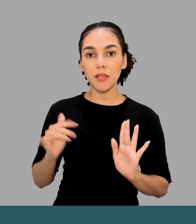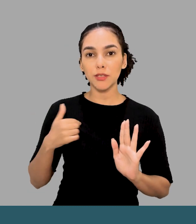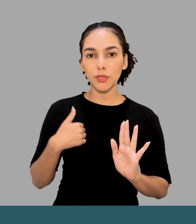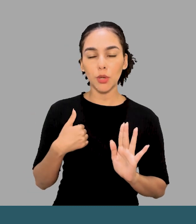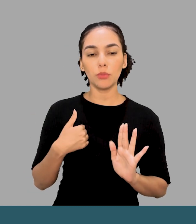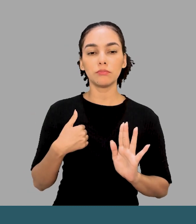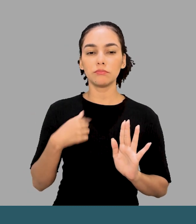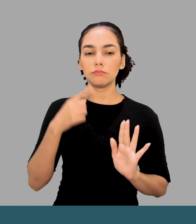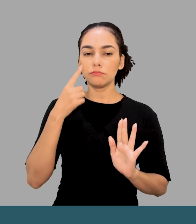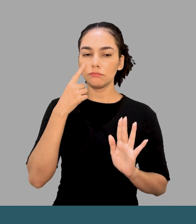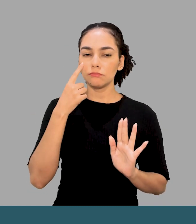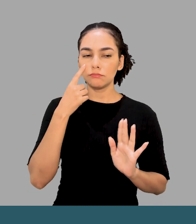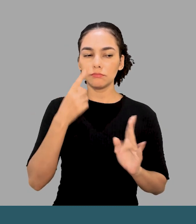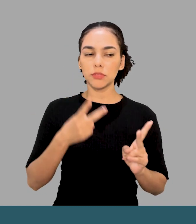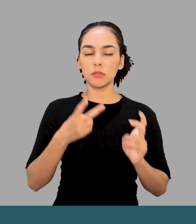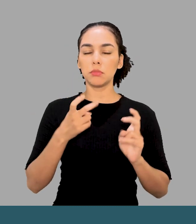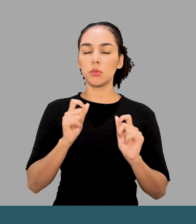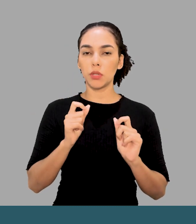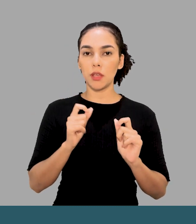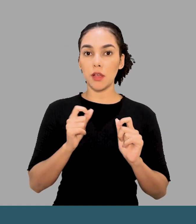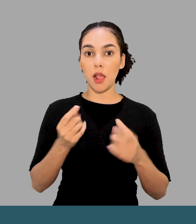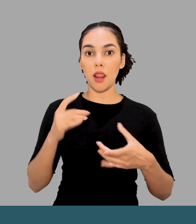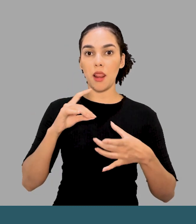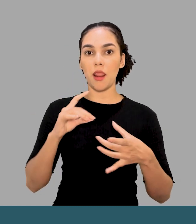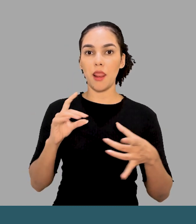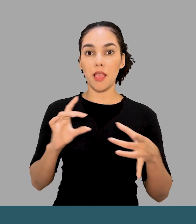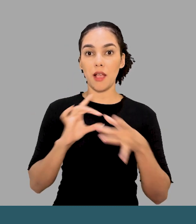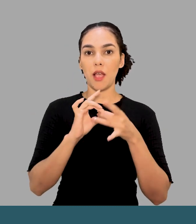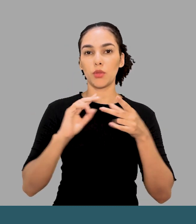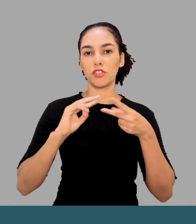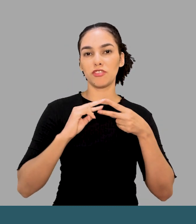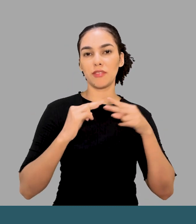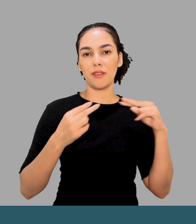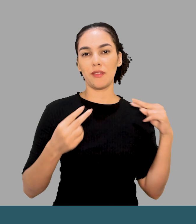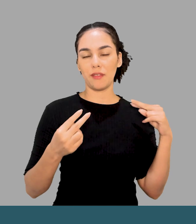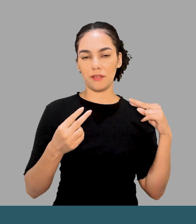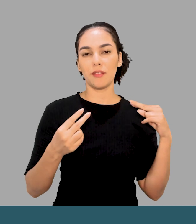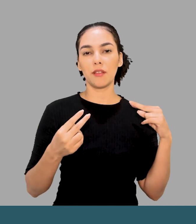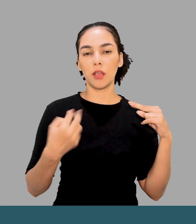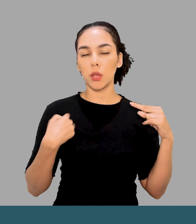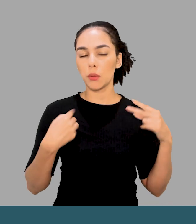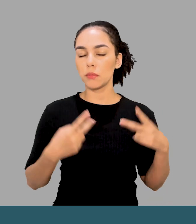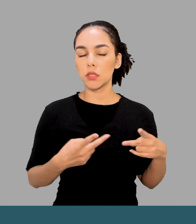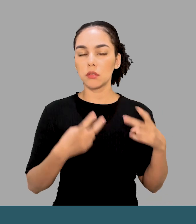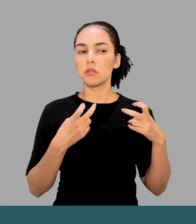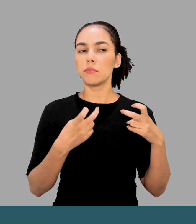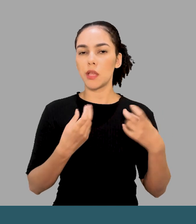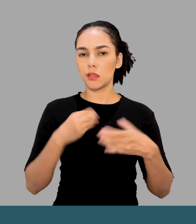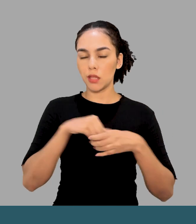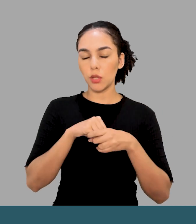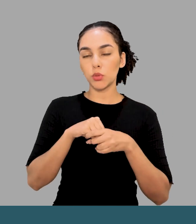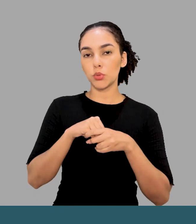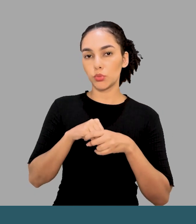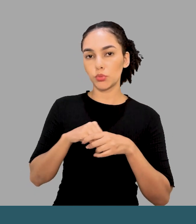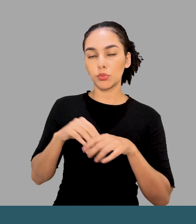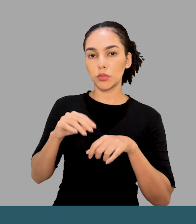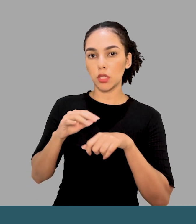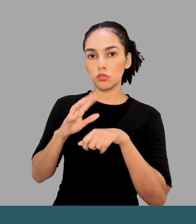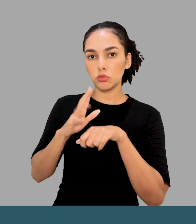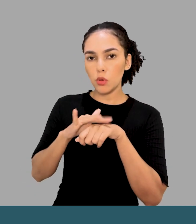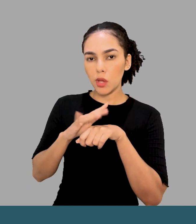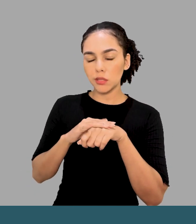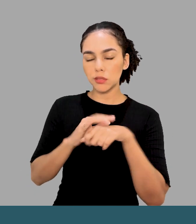medicação estaria ligada à condição genética, à terapia genética. E eu imaginava nas doenças neuromusculares